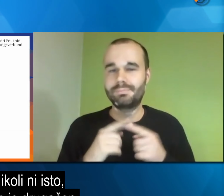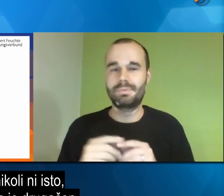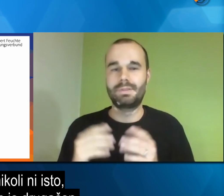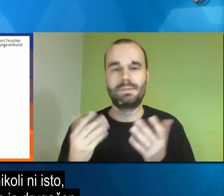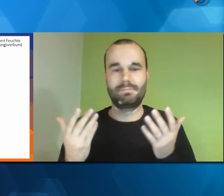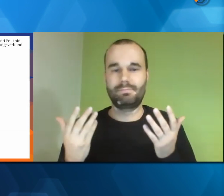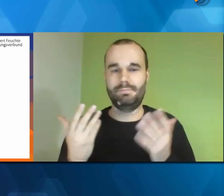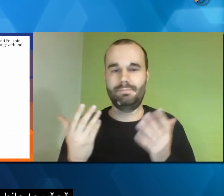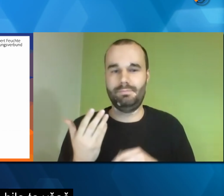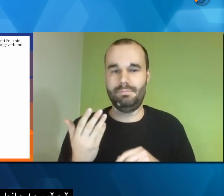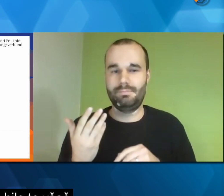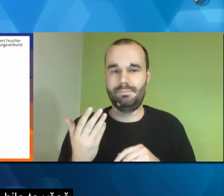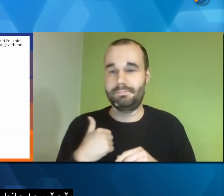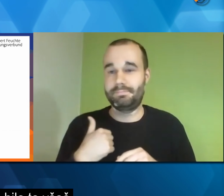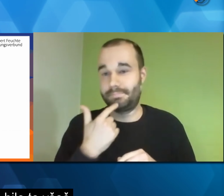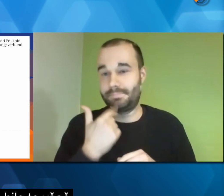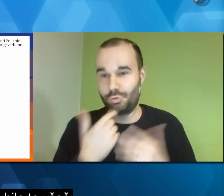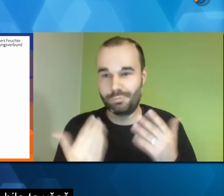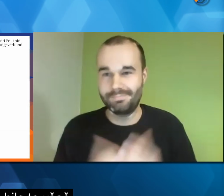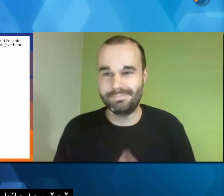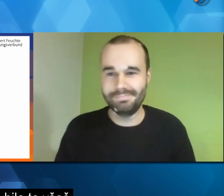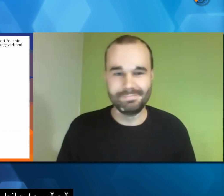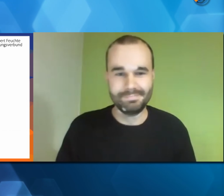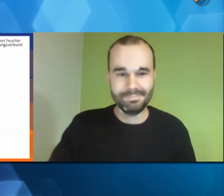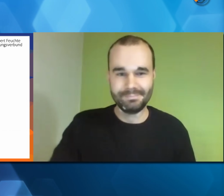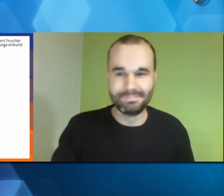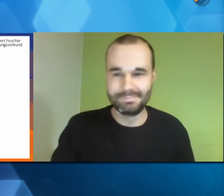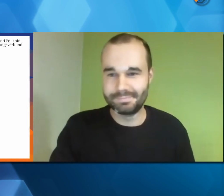je drugačen. Meni je bilo to všeč.